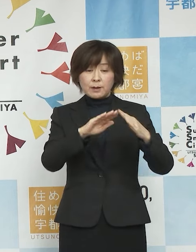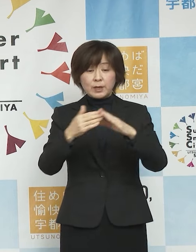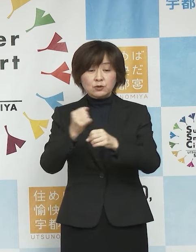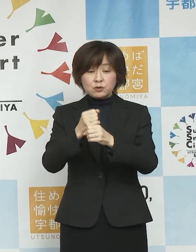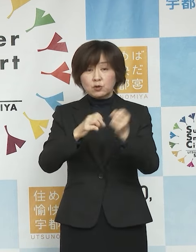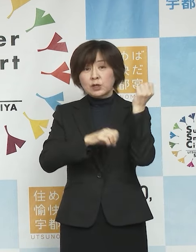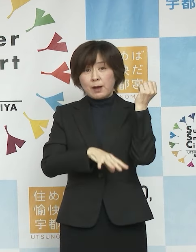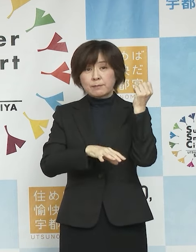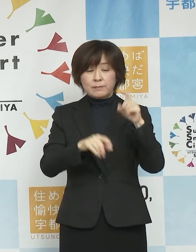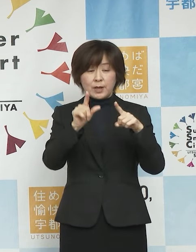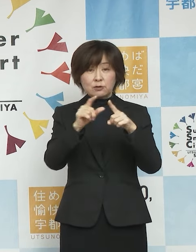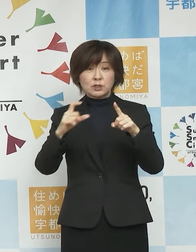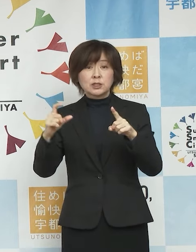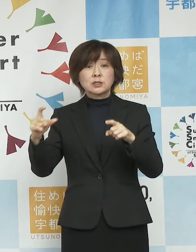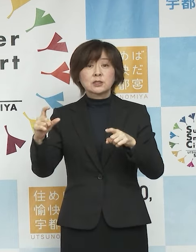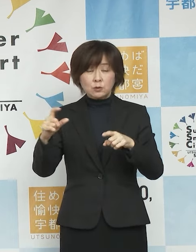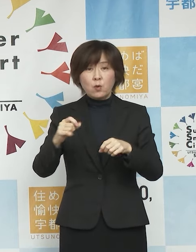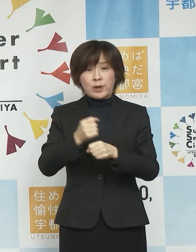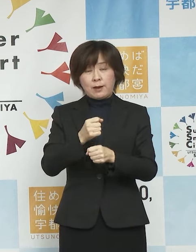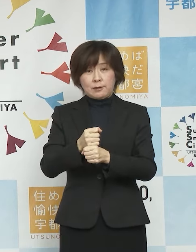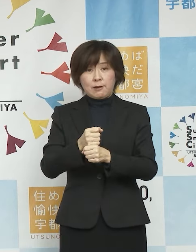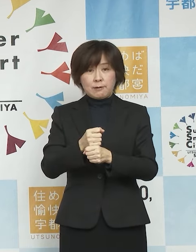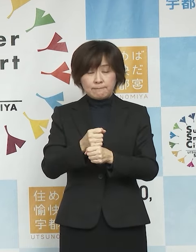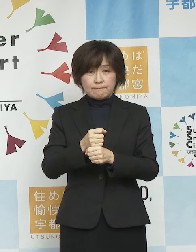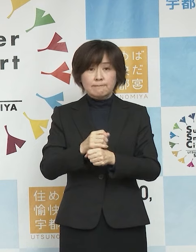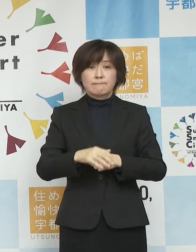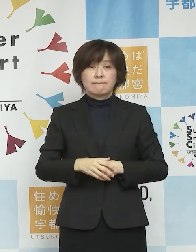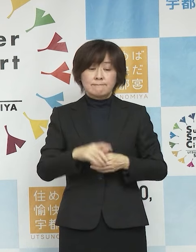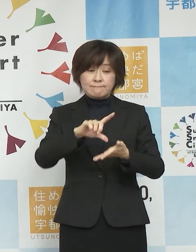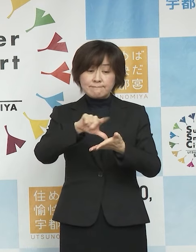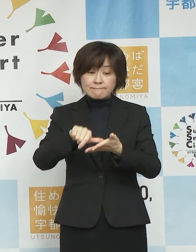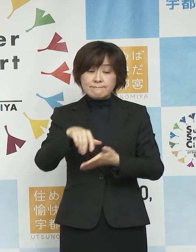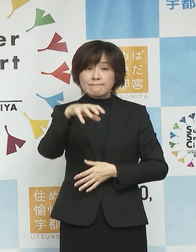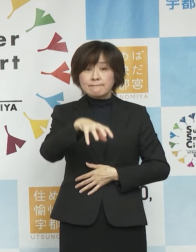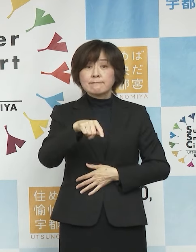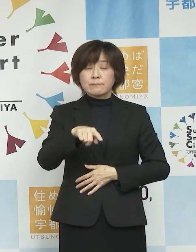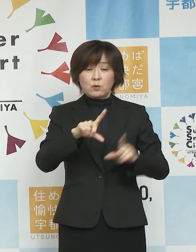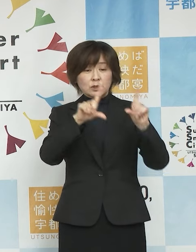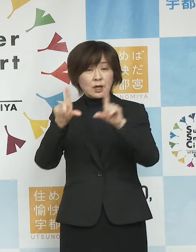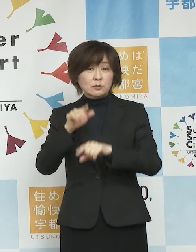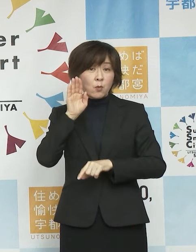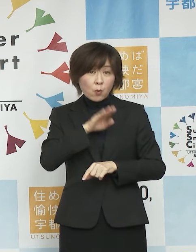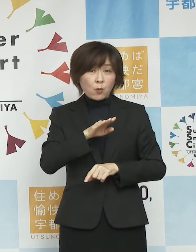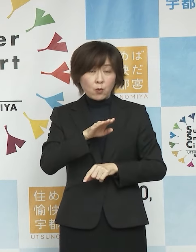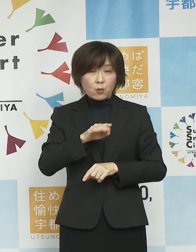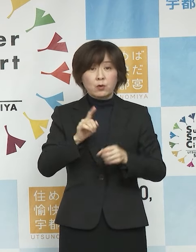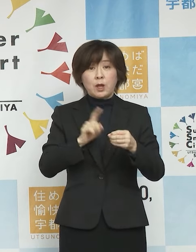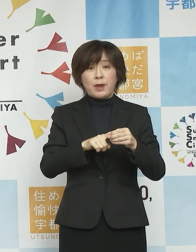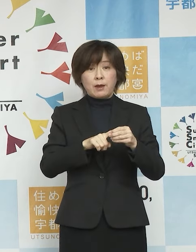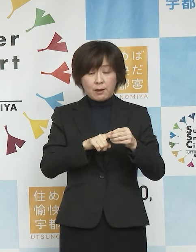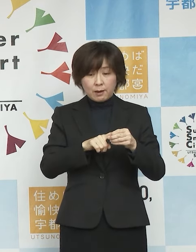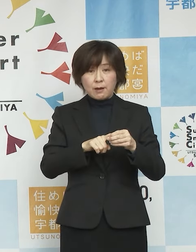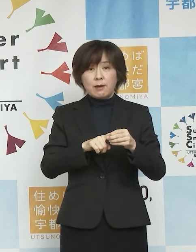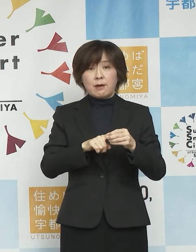である NCC の形成です。地域拠点での生活利便施設の立地誘導